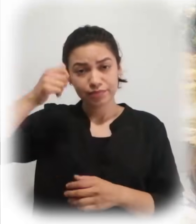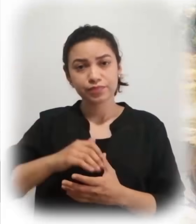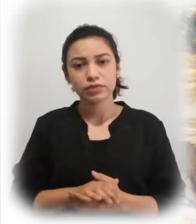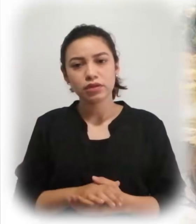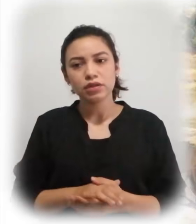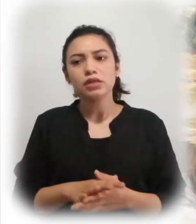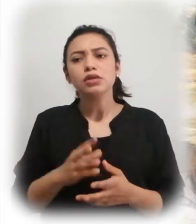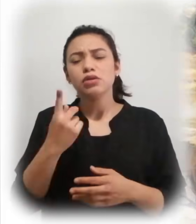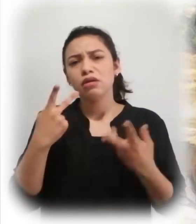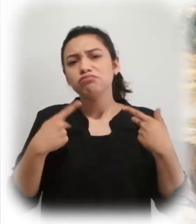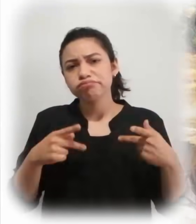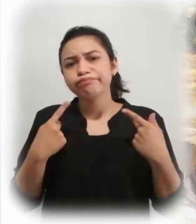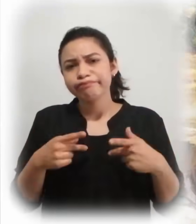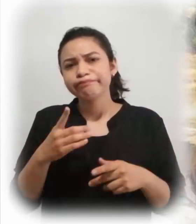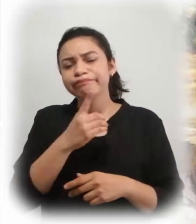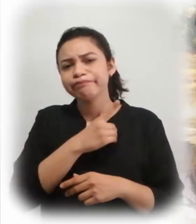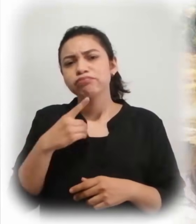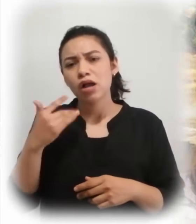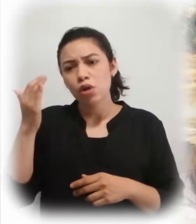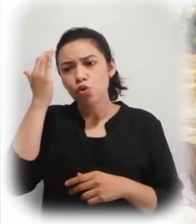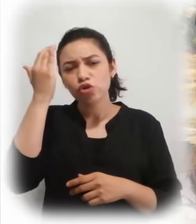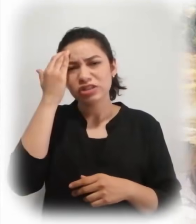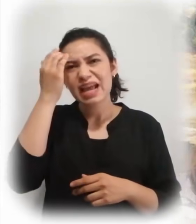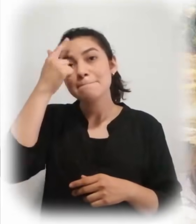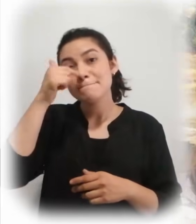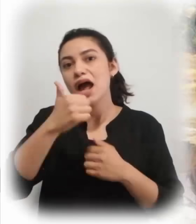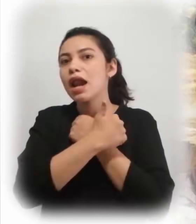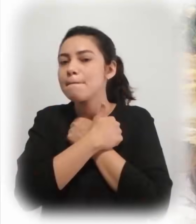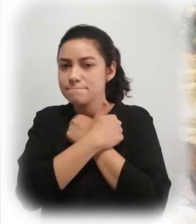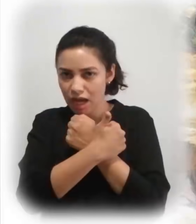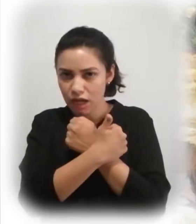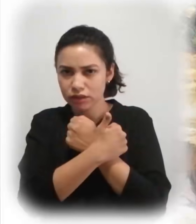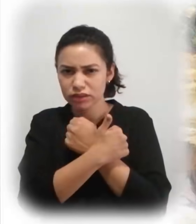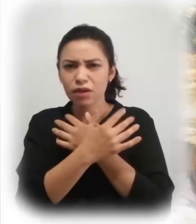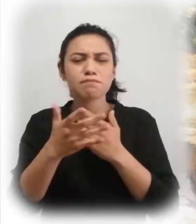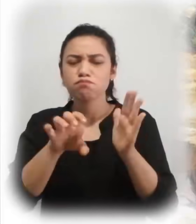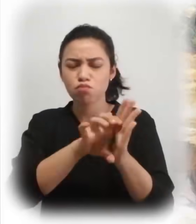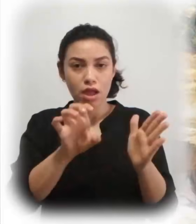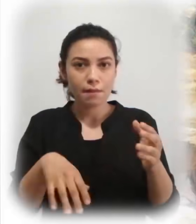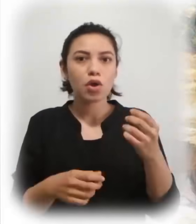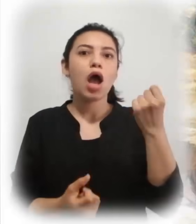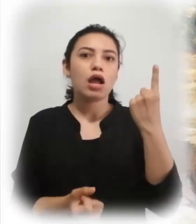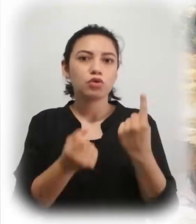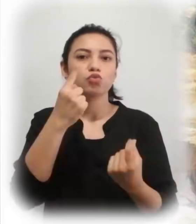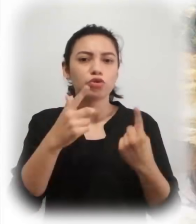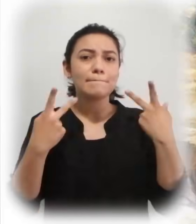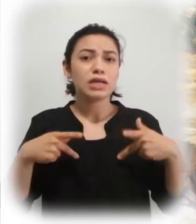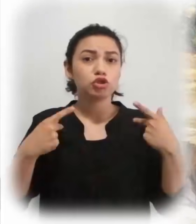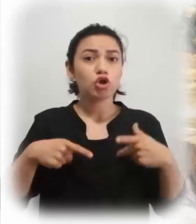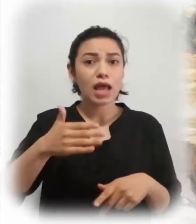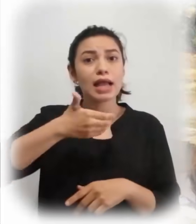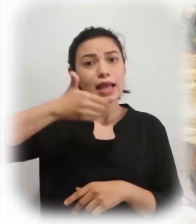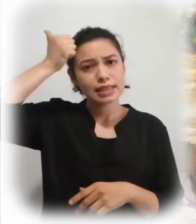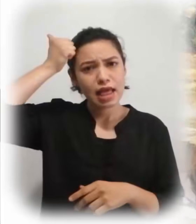para amarla. Nos desconciertan los candidatos que hoy aparecen por un lugar y a los